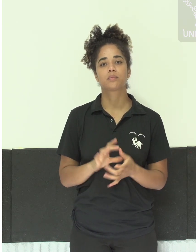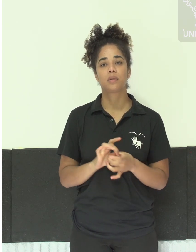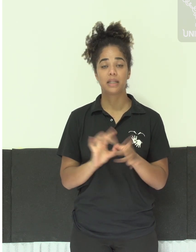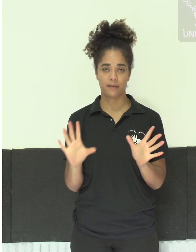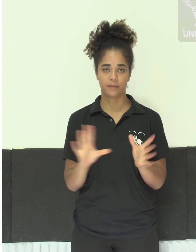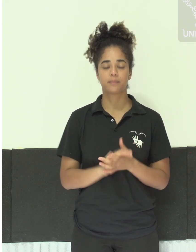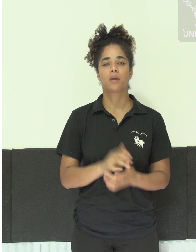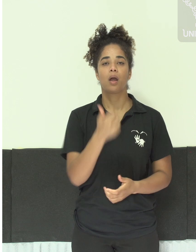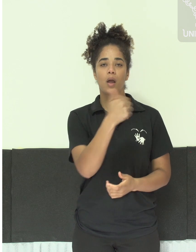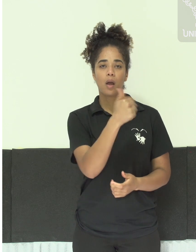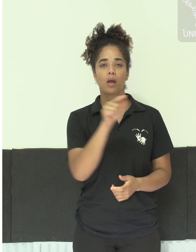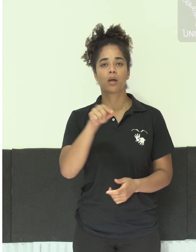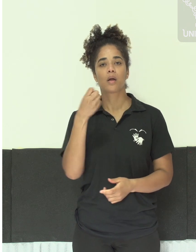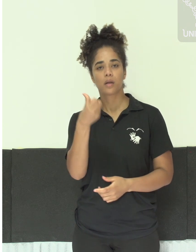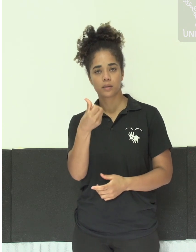11.6.